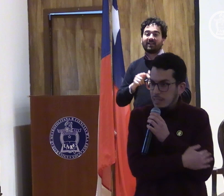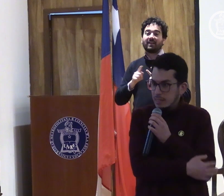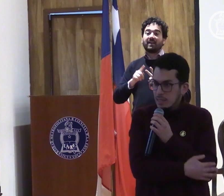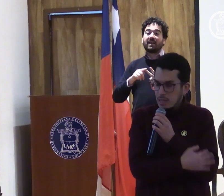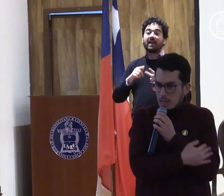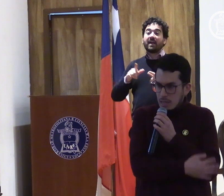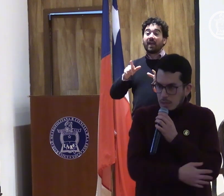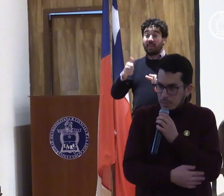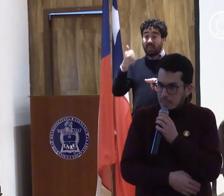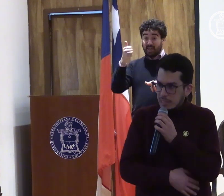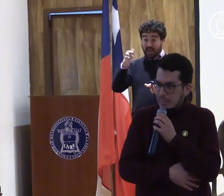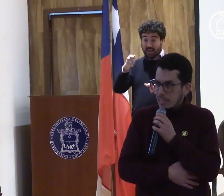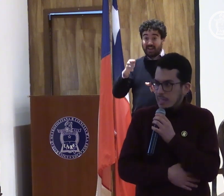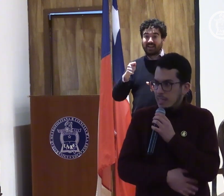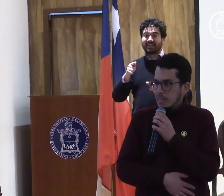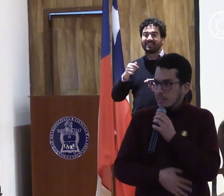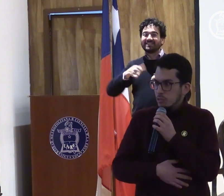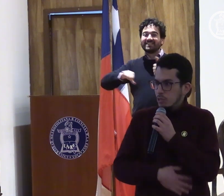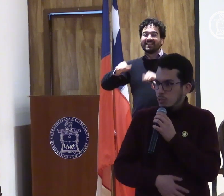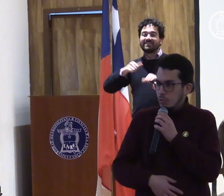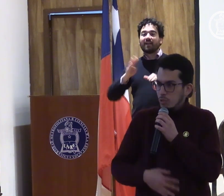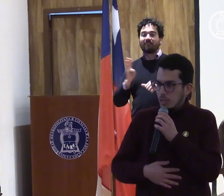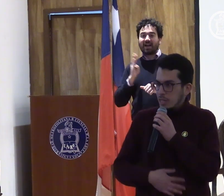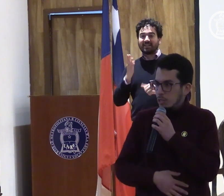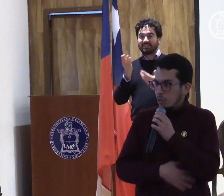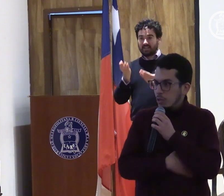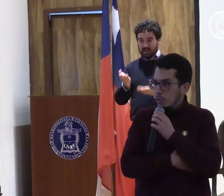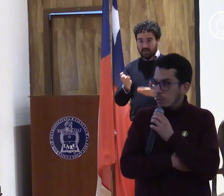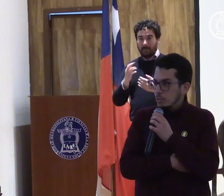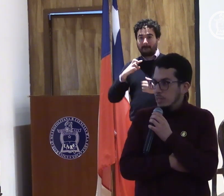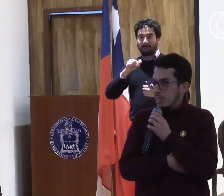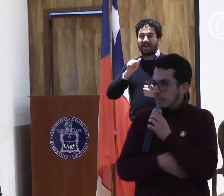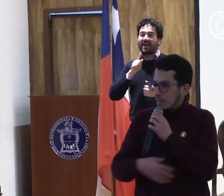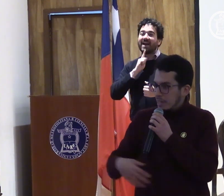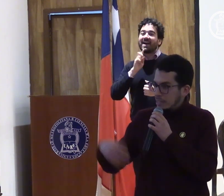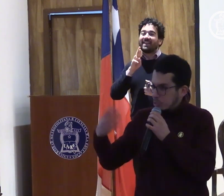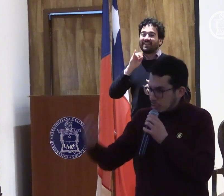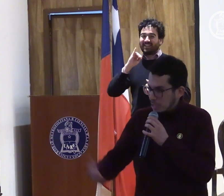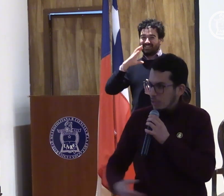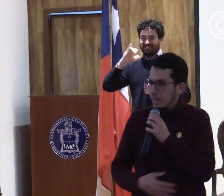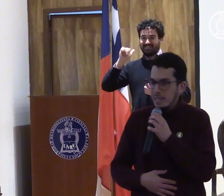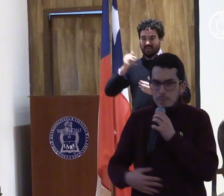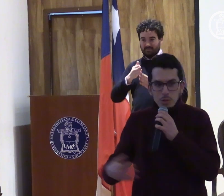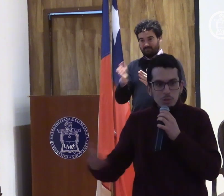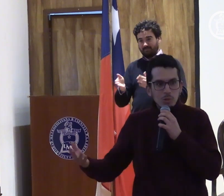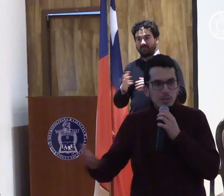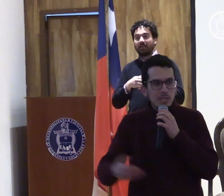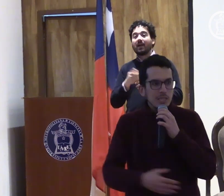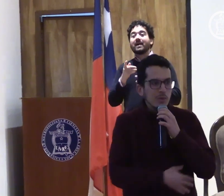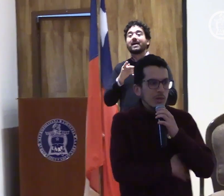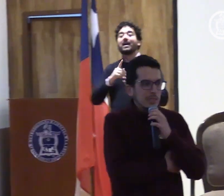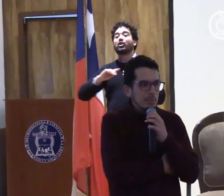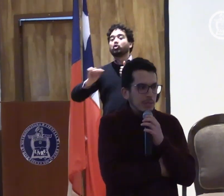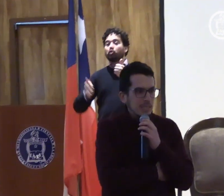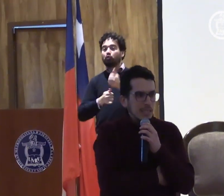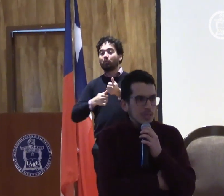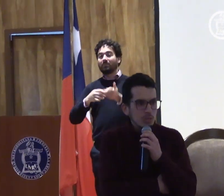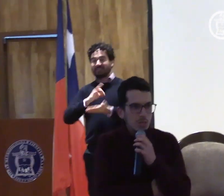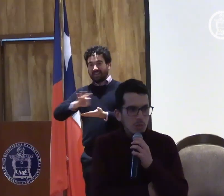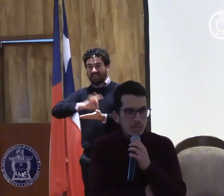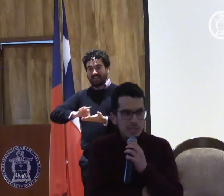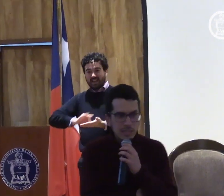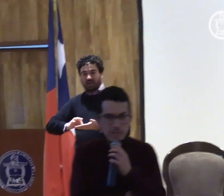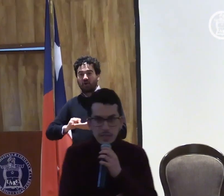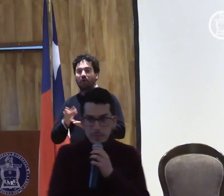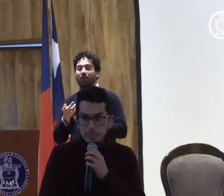Ciencias Básicas, Patricia Castañeda, ¿no es cierto?, y a todos al subsecretario académico y todos los directivos que están presentes,